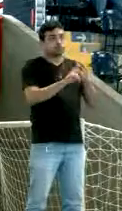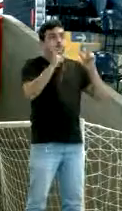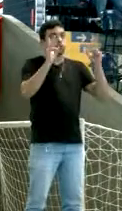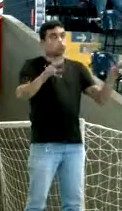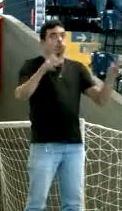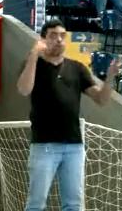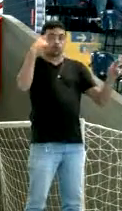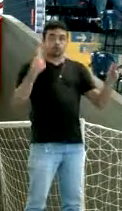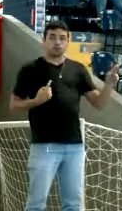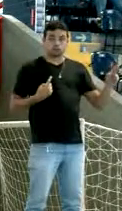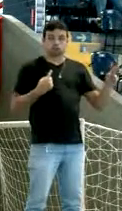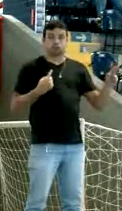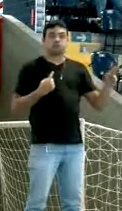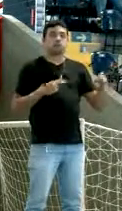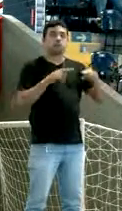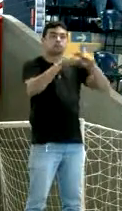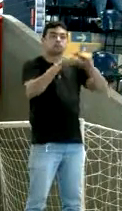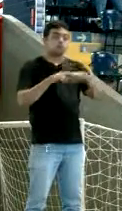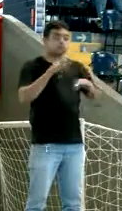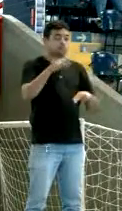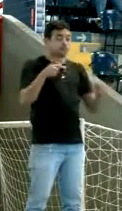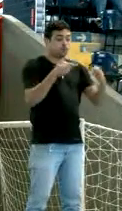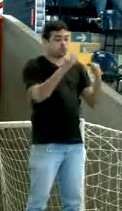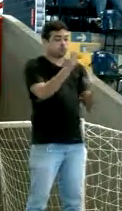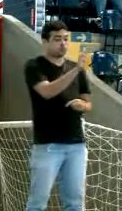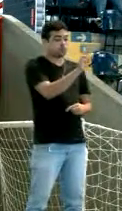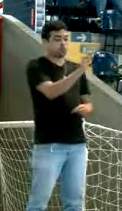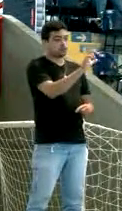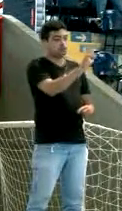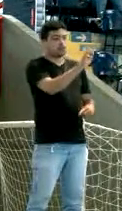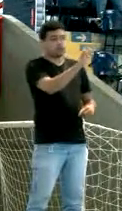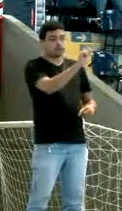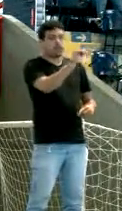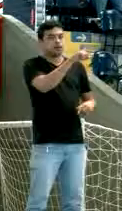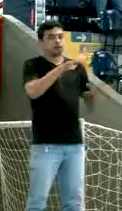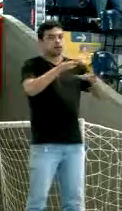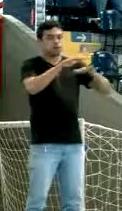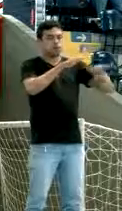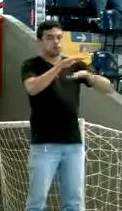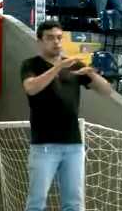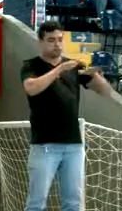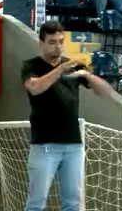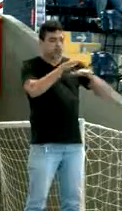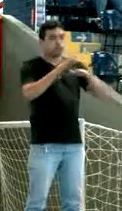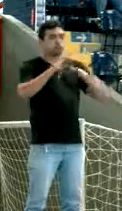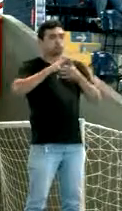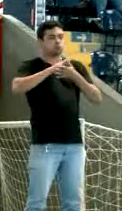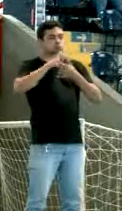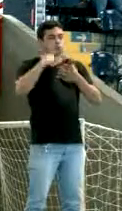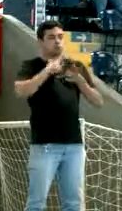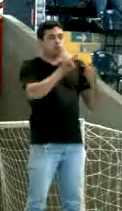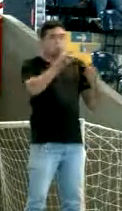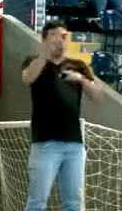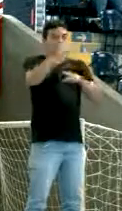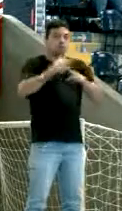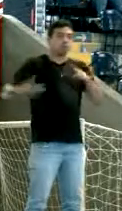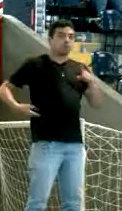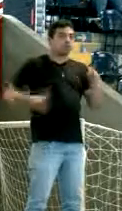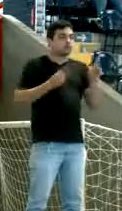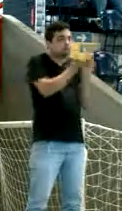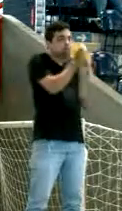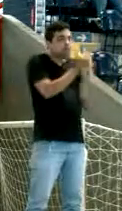encaracolados. Então a Tropicália, que foi considerado na época um movimento subversivo, não teve uma duração